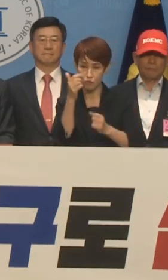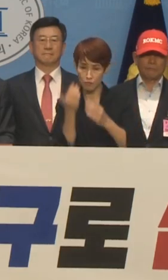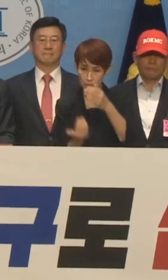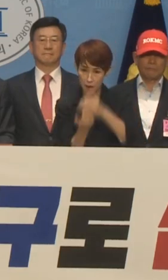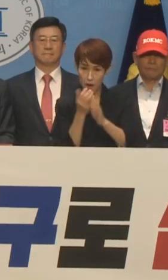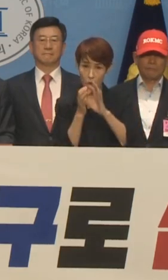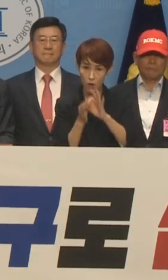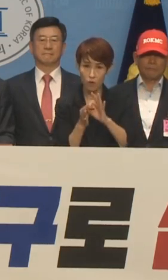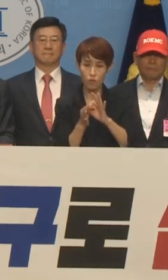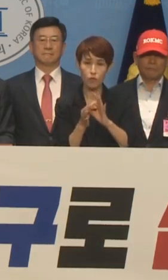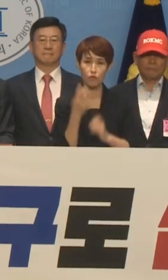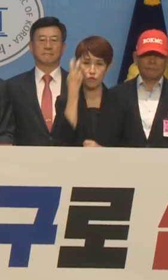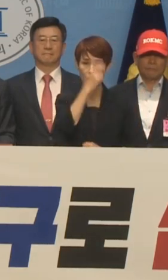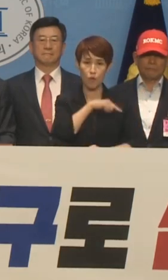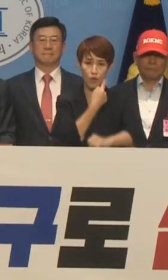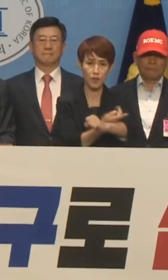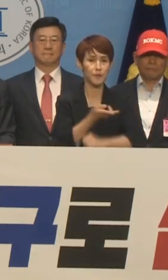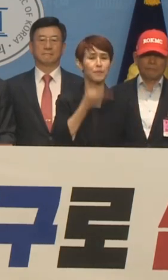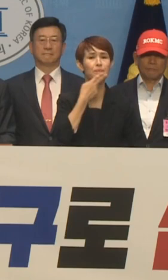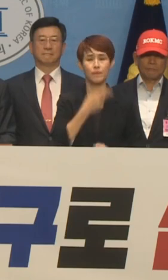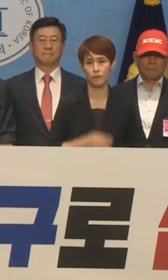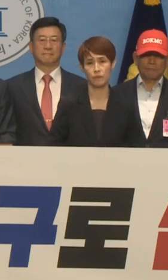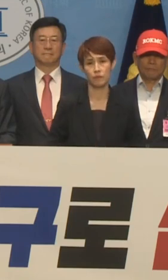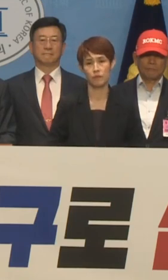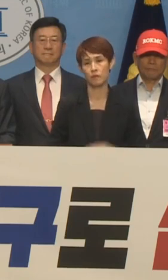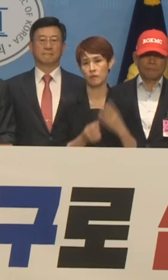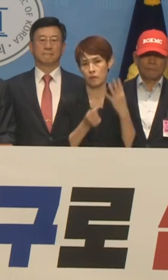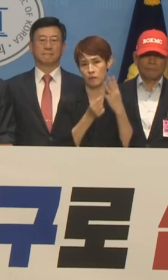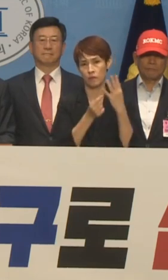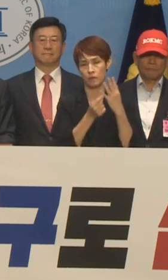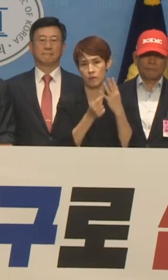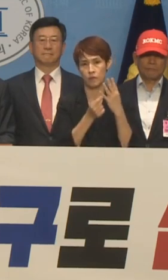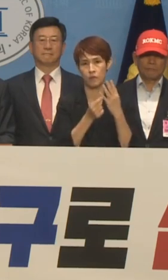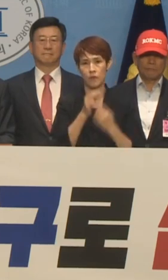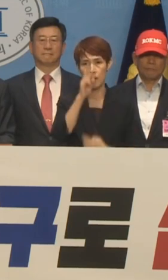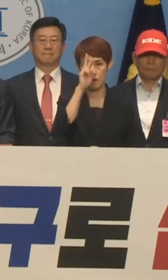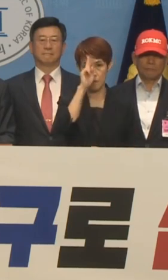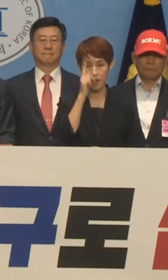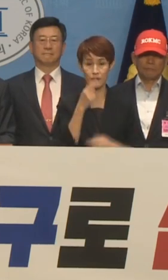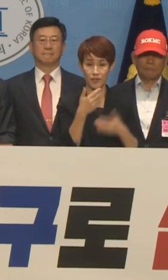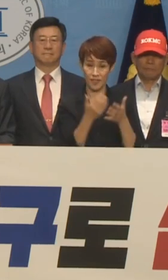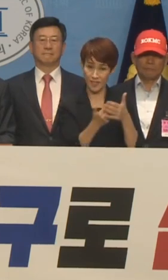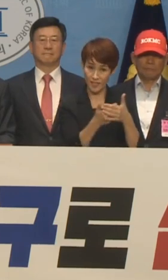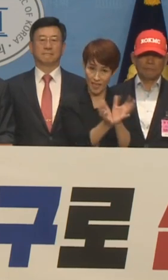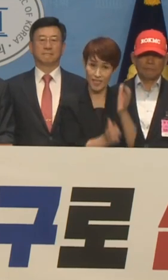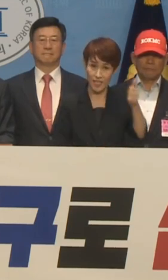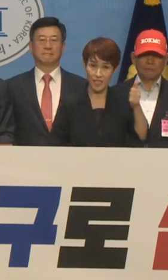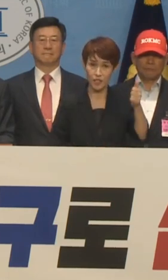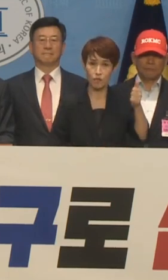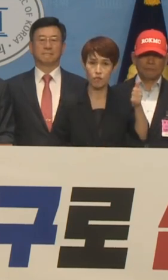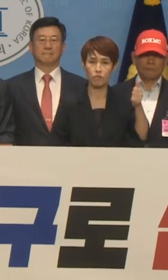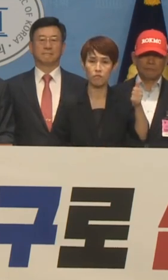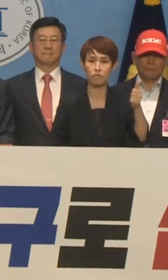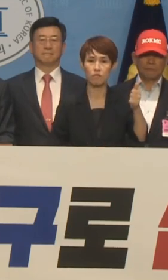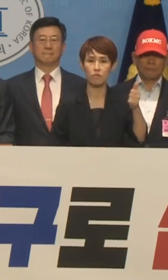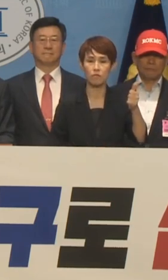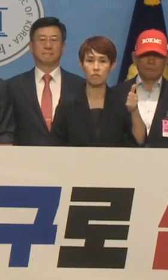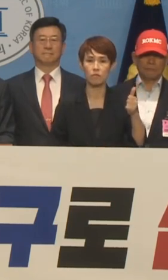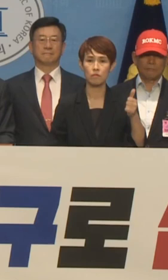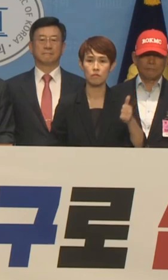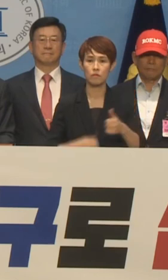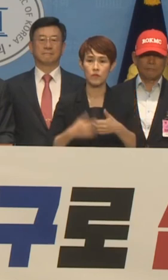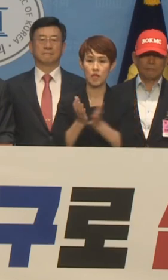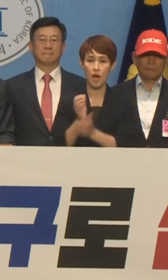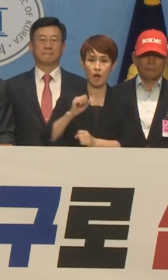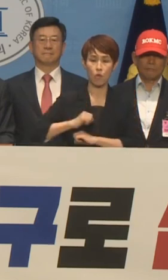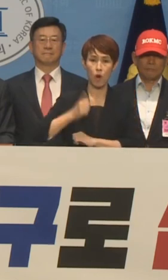대한 수사 권한이 없다. 넷째, 박 전 단장은 장관의 정당한